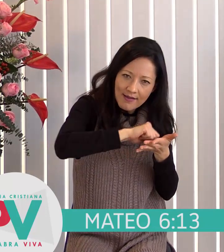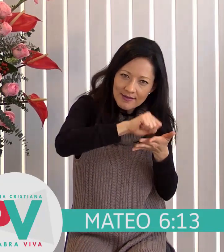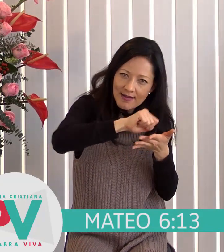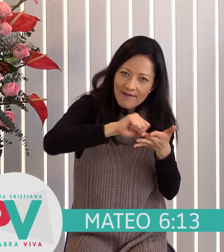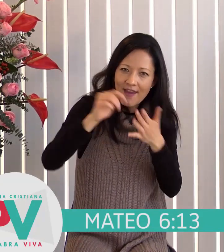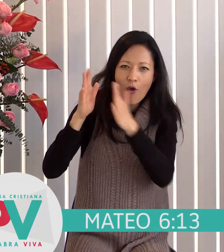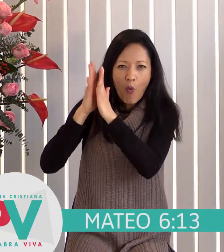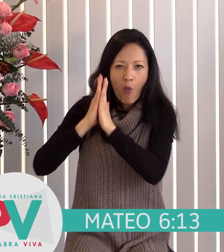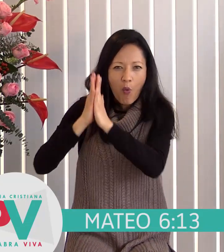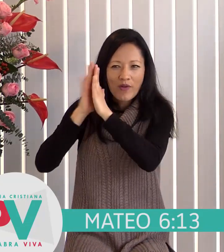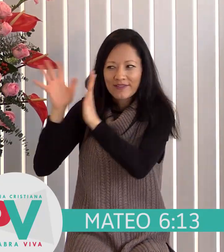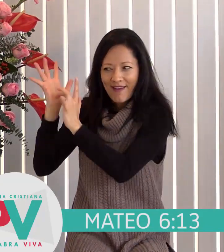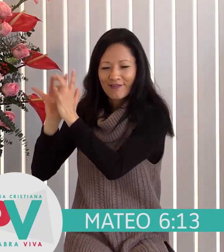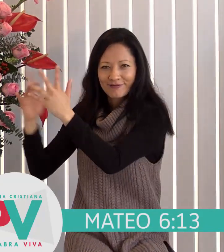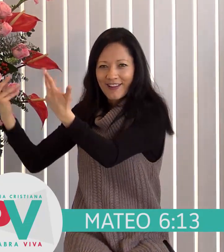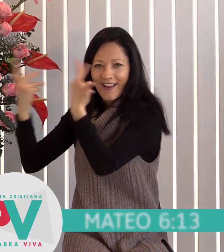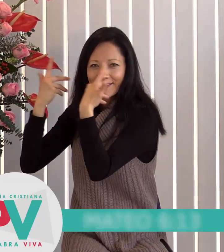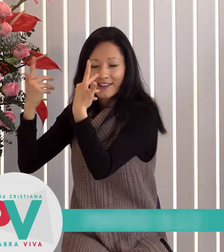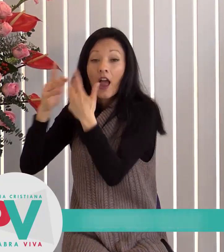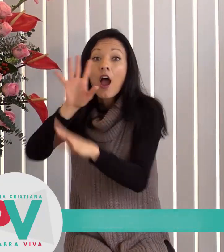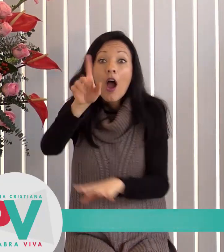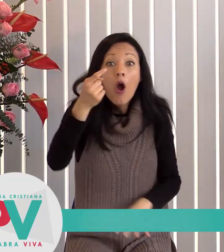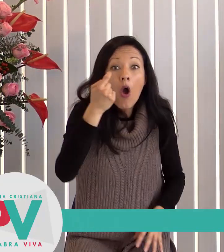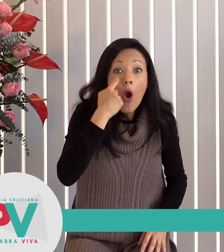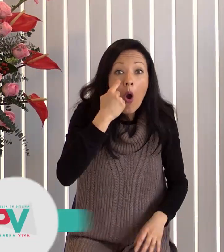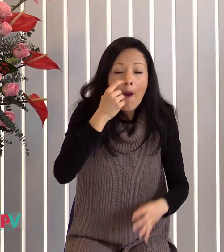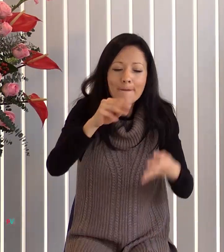Jesús enseñó, ojo, en Mateo no es la